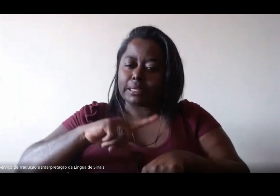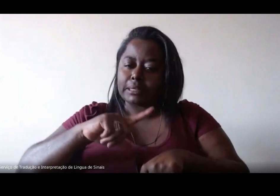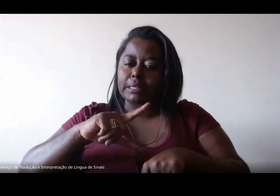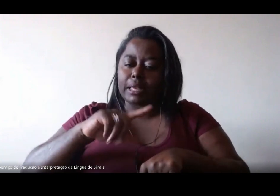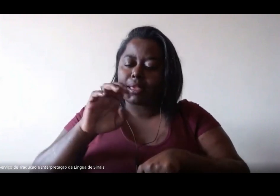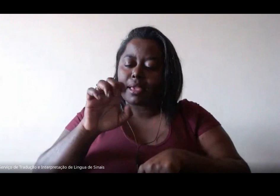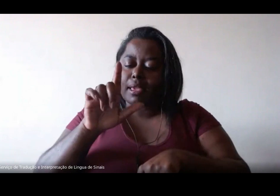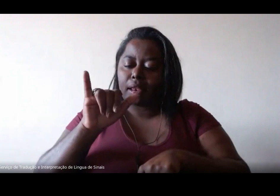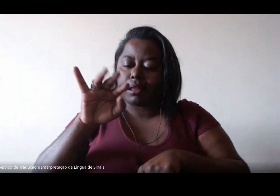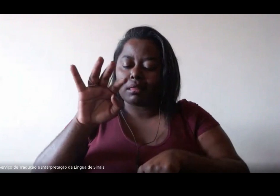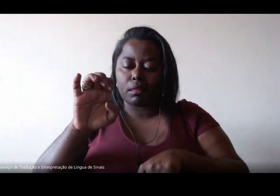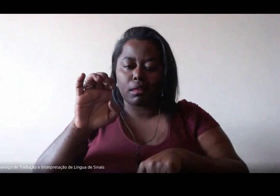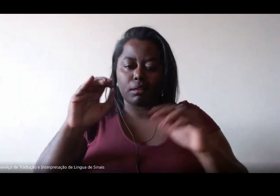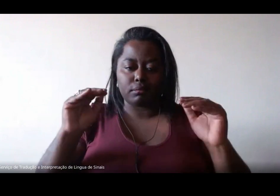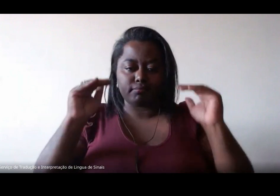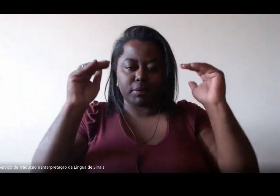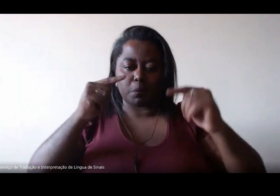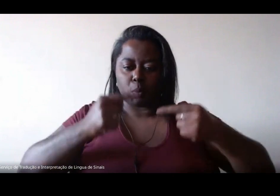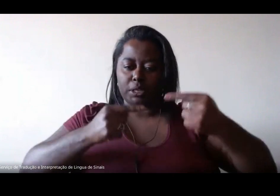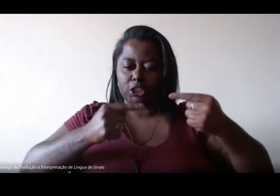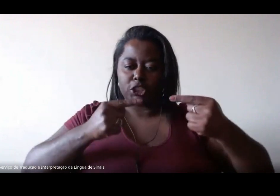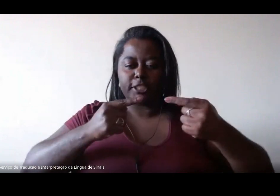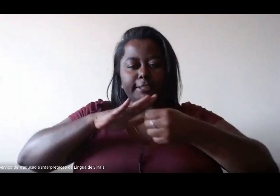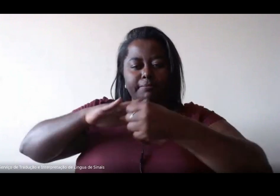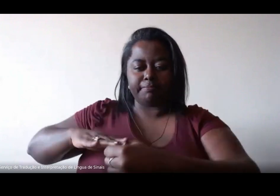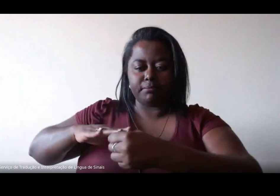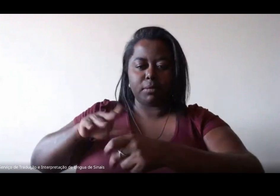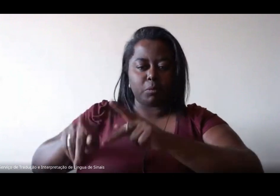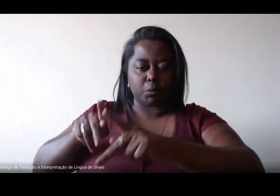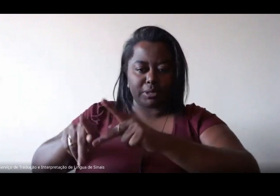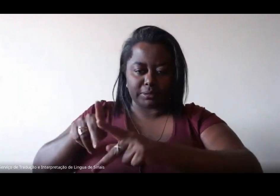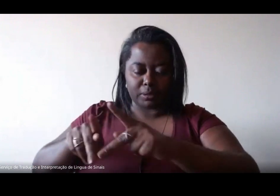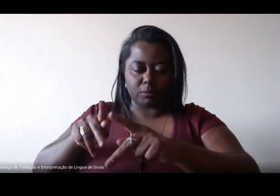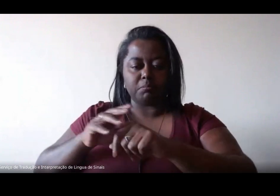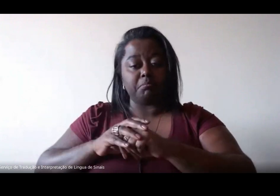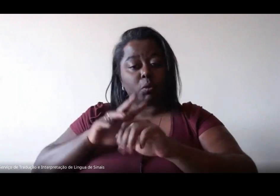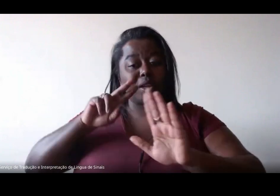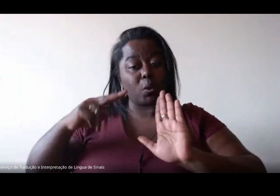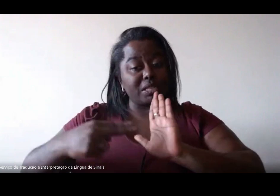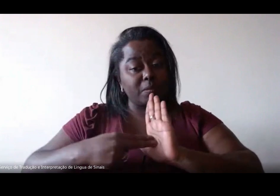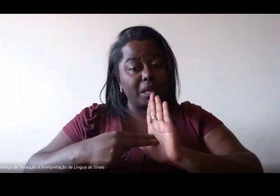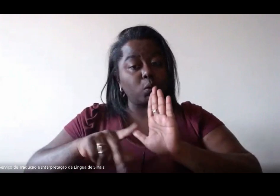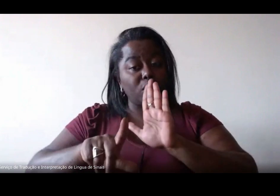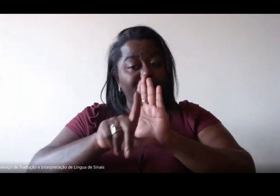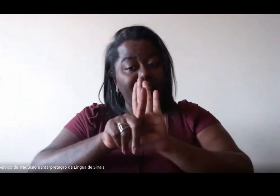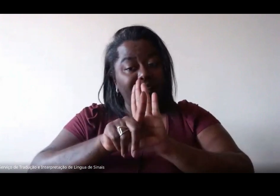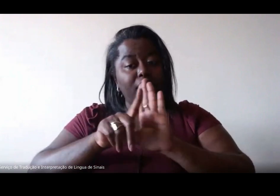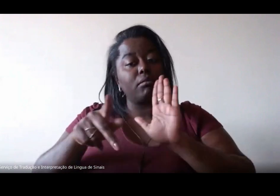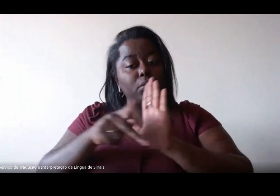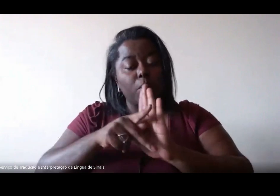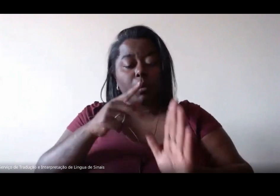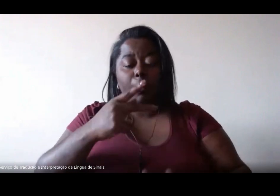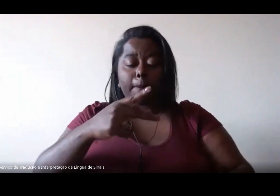em que existe uma elite política que oprime tanto a população, todo reconhecimento